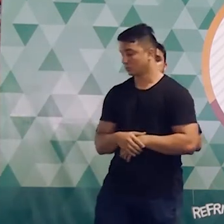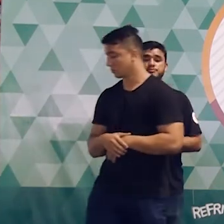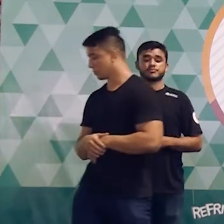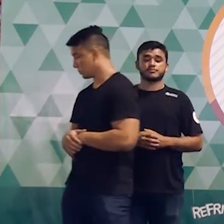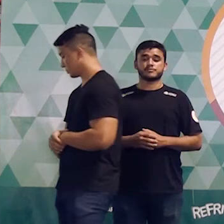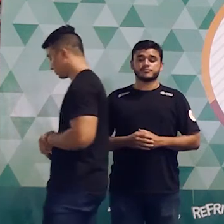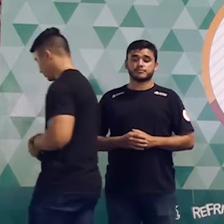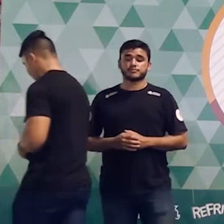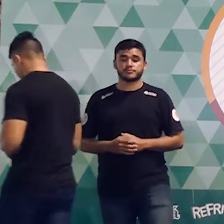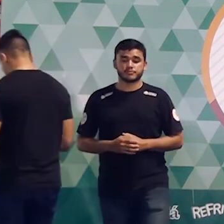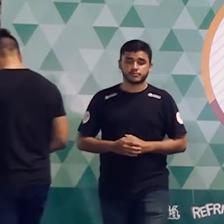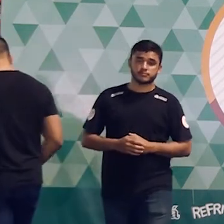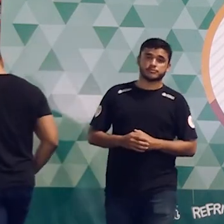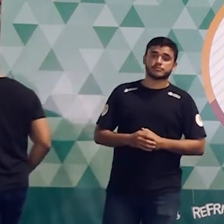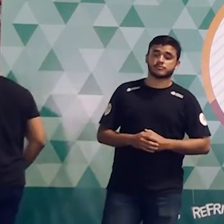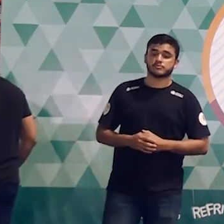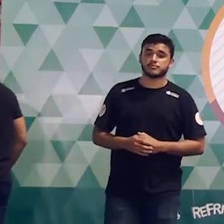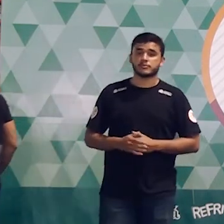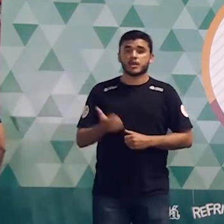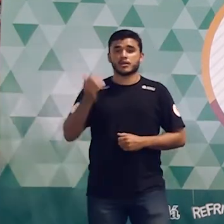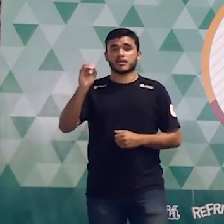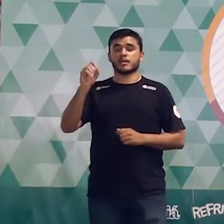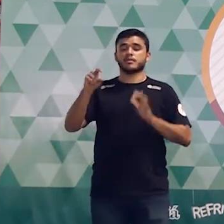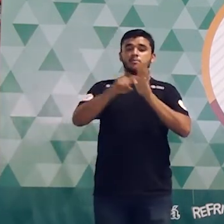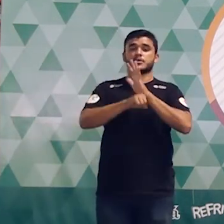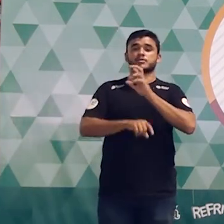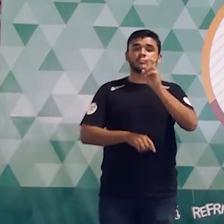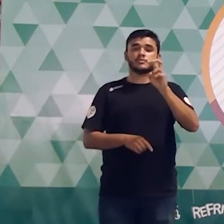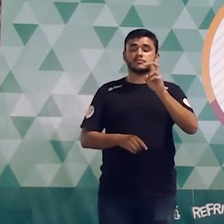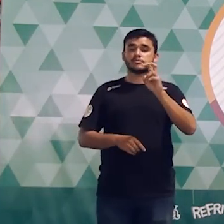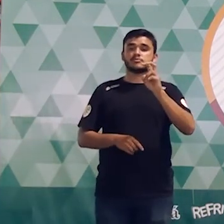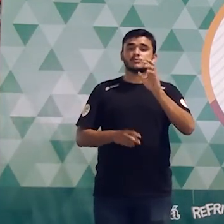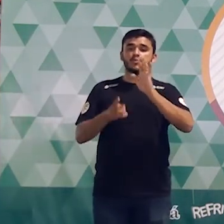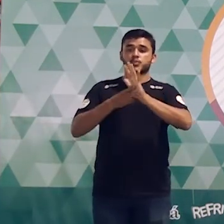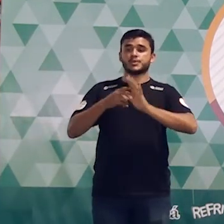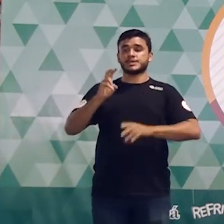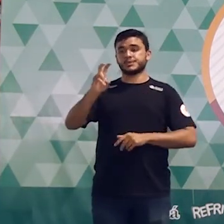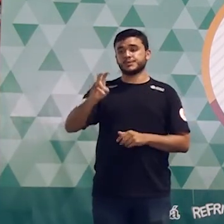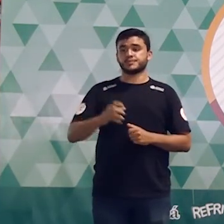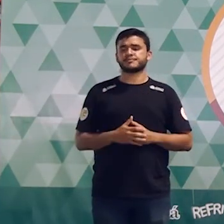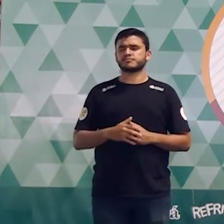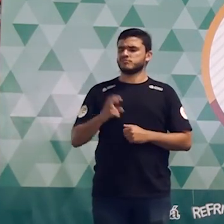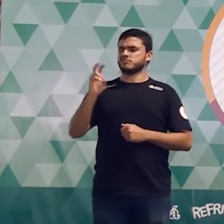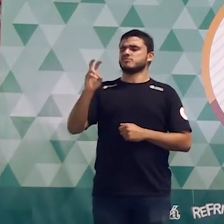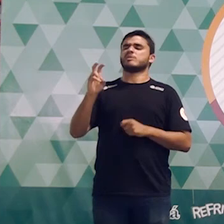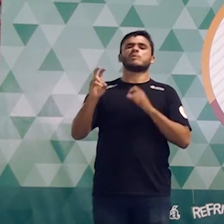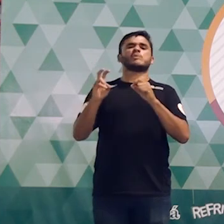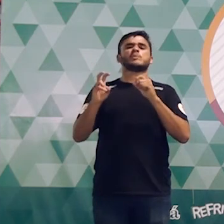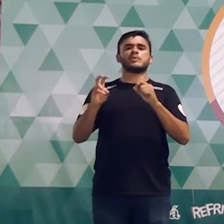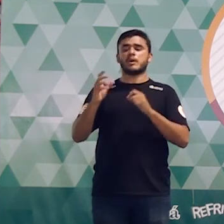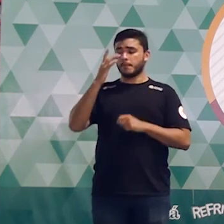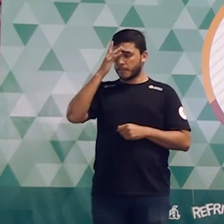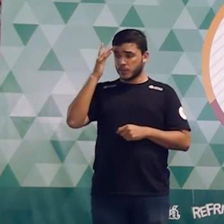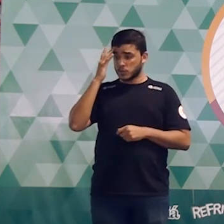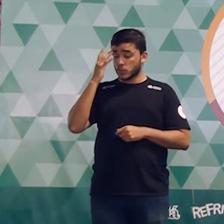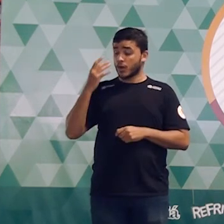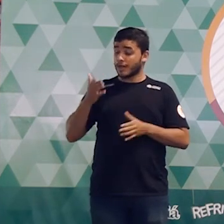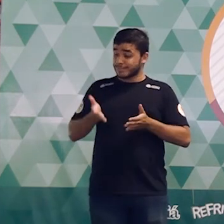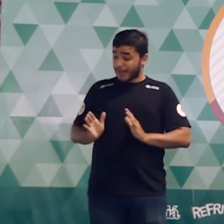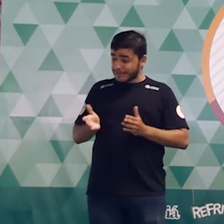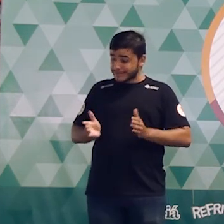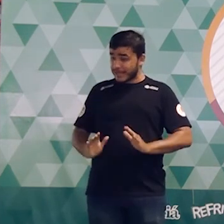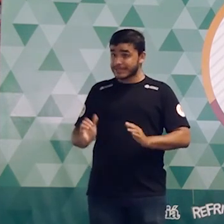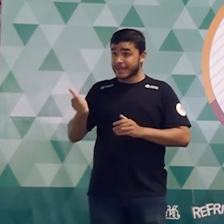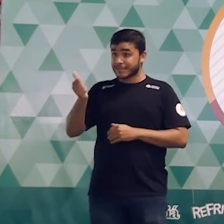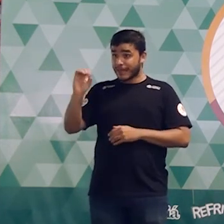Então, como resultado, 10 menos 5, eu tenho 5. Tá, beleza. O que esse 5 significa? Para o